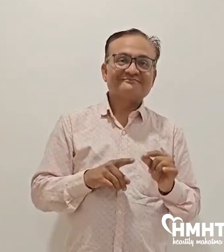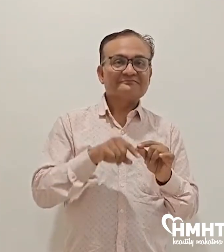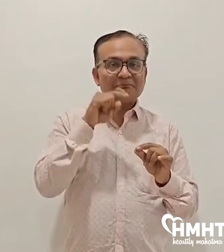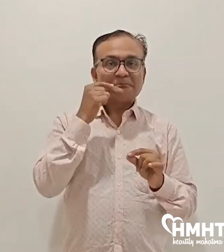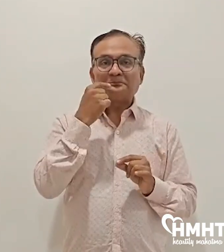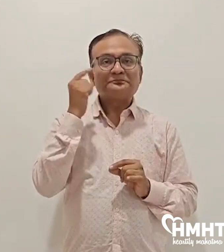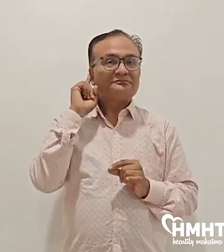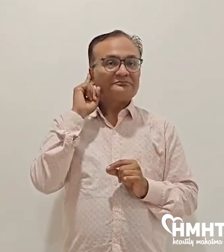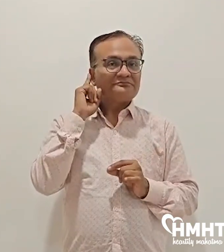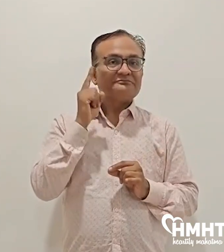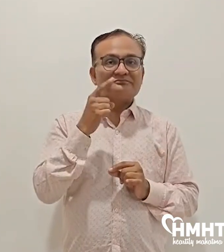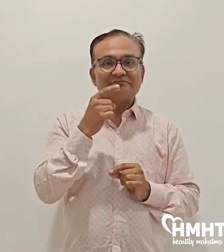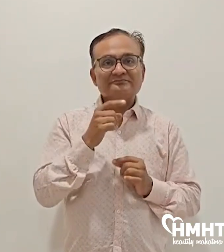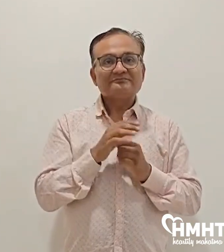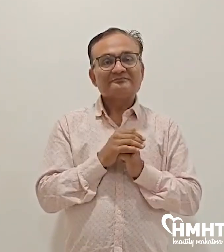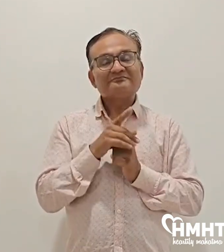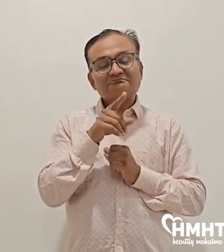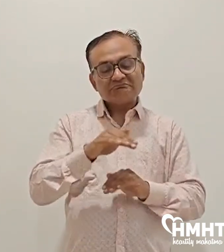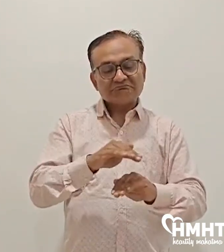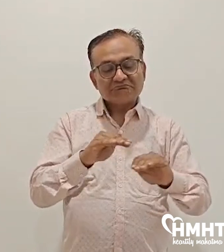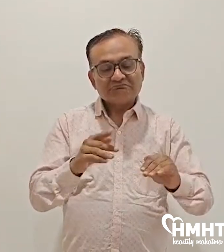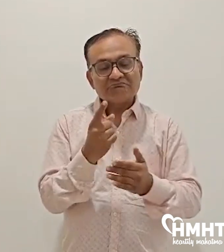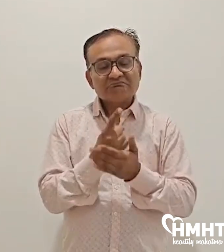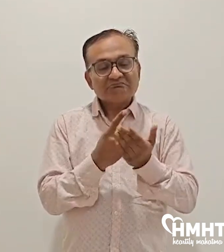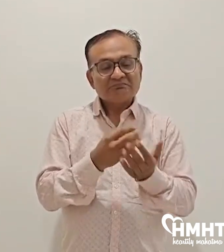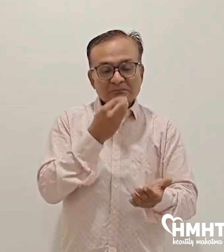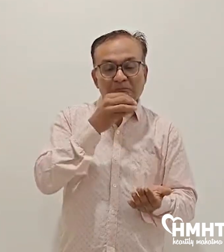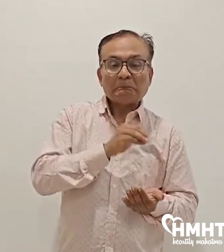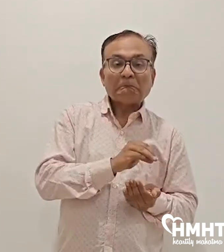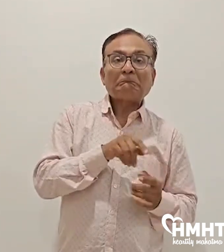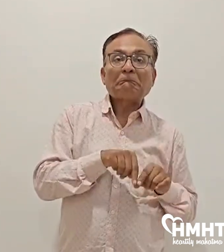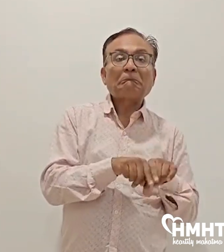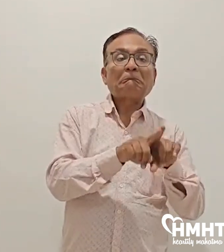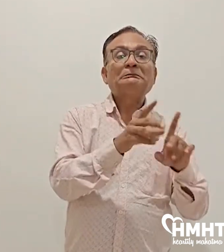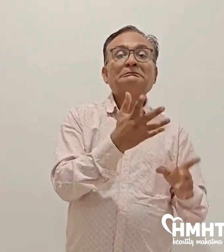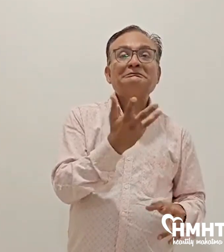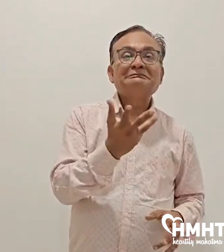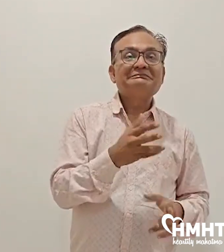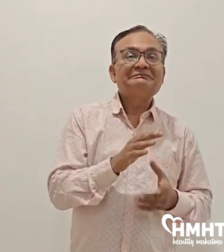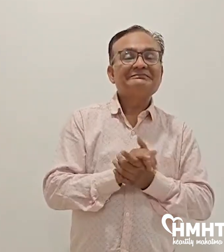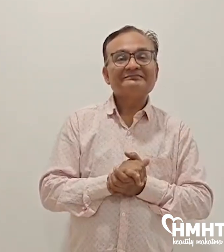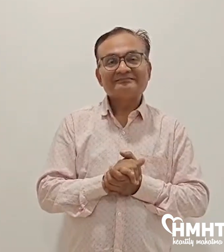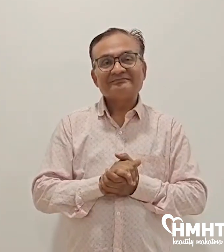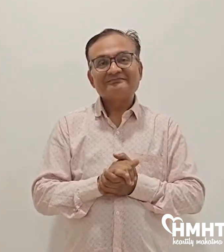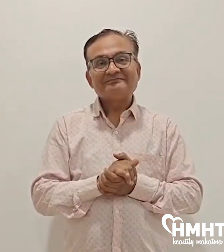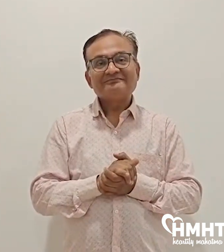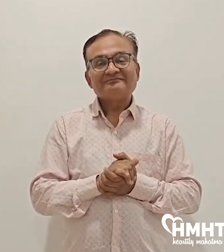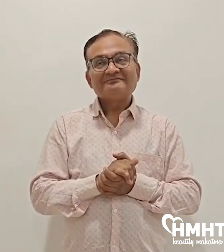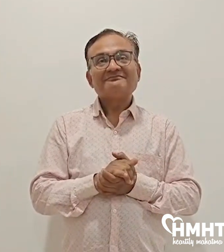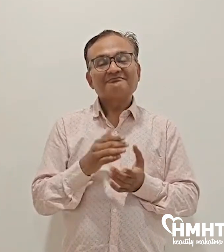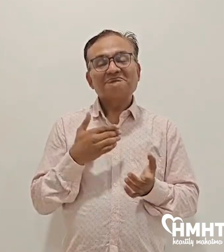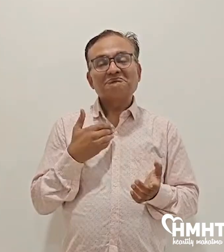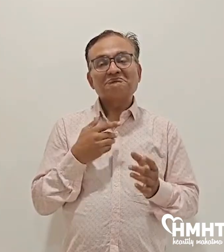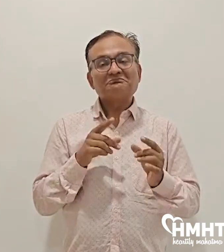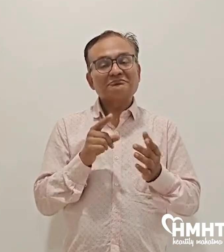એકચ્યુઅલી મારી સ્કૂલ એવી સરસ હતી ને, 10 થી 5નો ટાઈમ હતો, એટલે સવારે જમી લેવાનું,